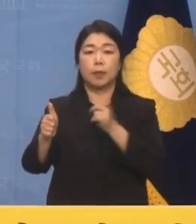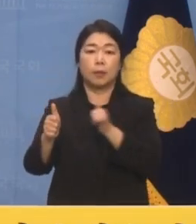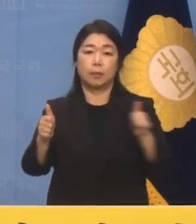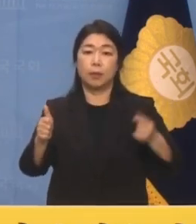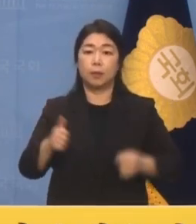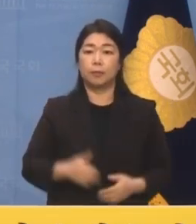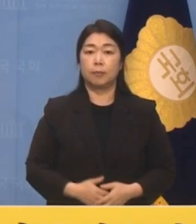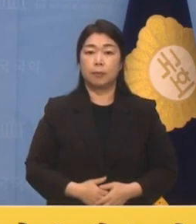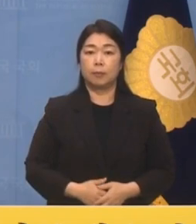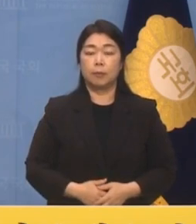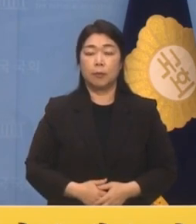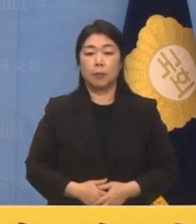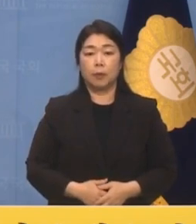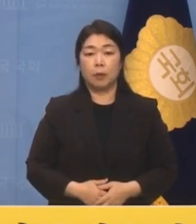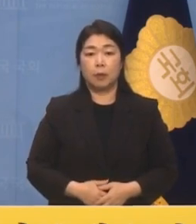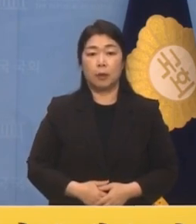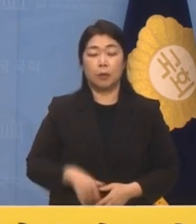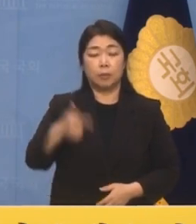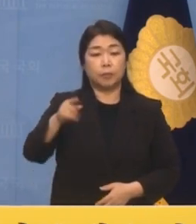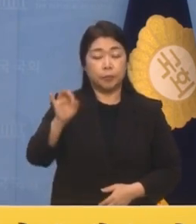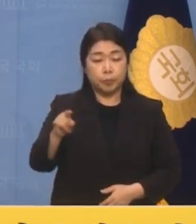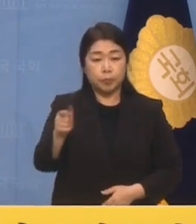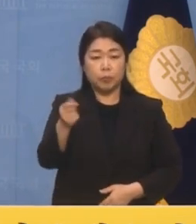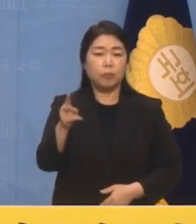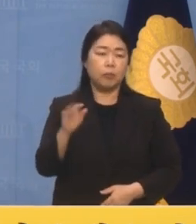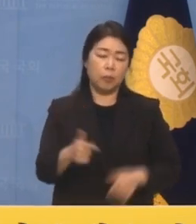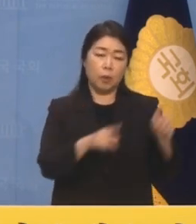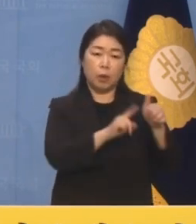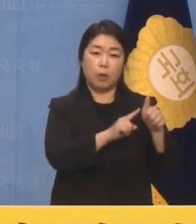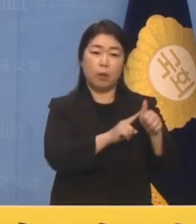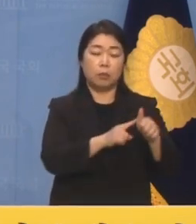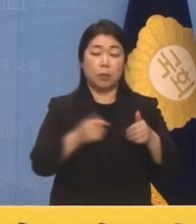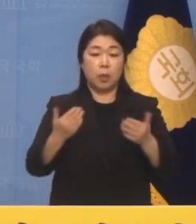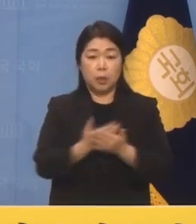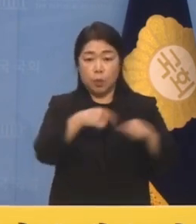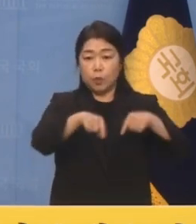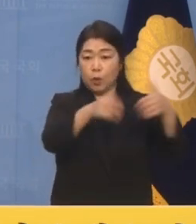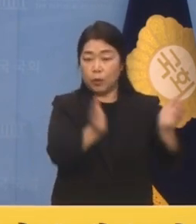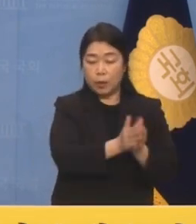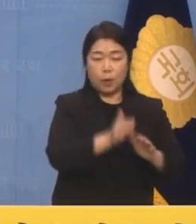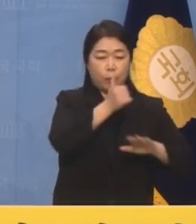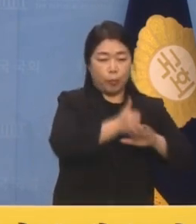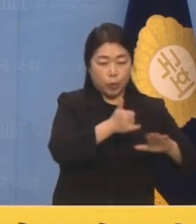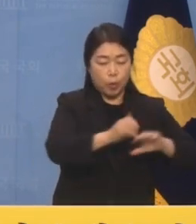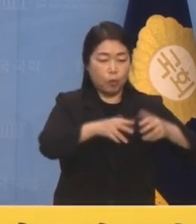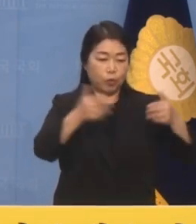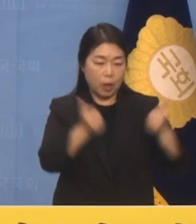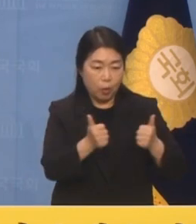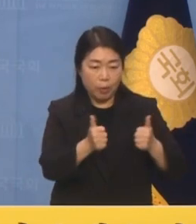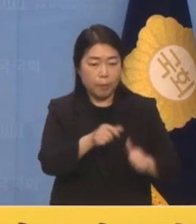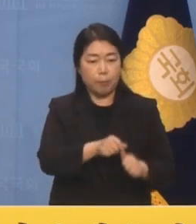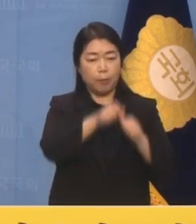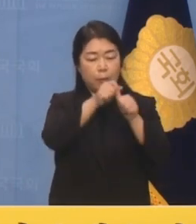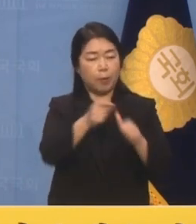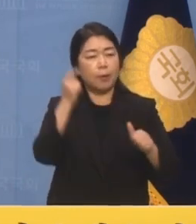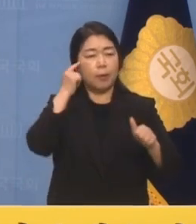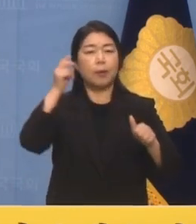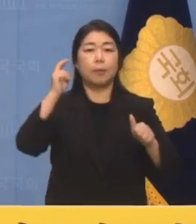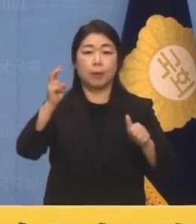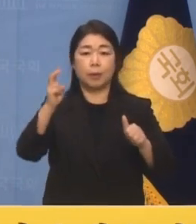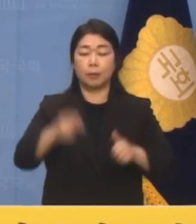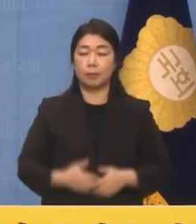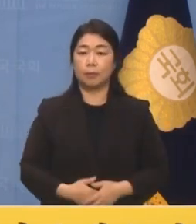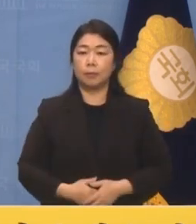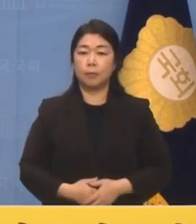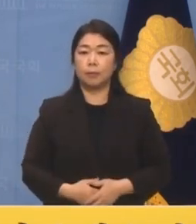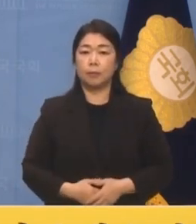인재입니다. 강기갑 현해자 이후 맥이 끊긴 진보정당의 농민 국회의원을 저희는 이번에 기필코